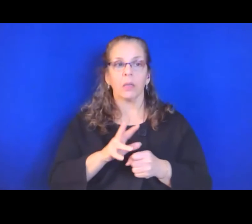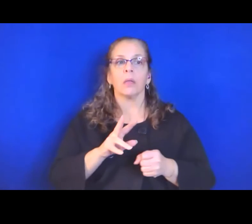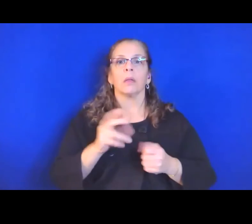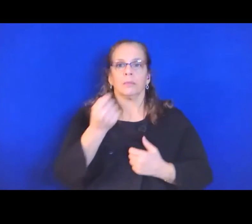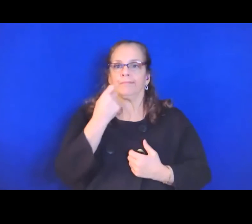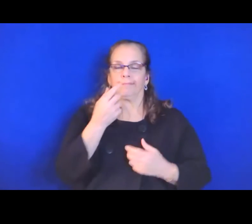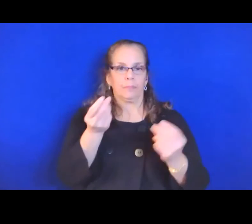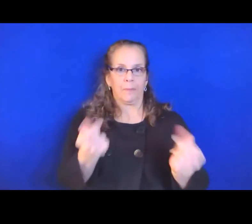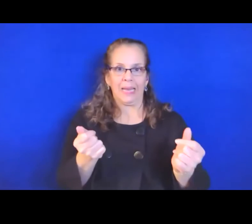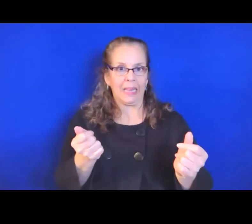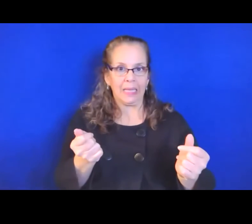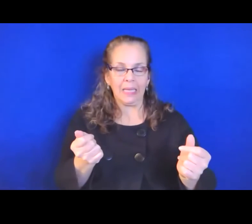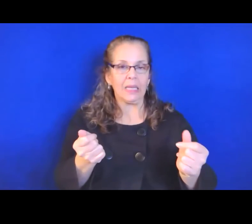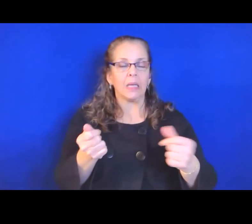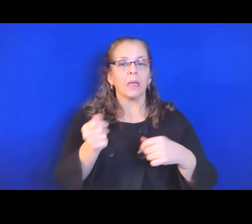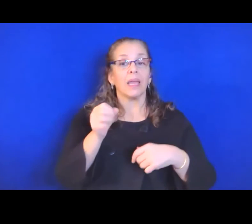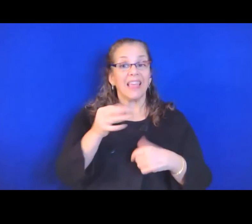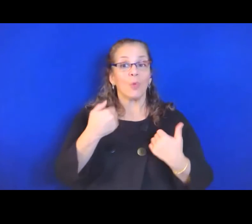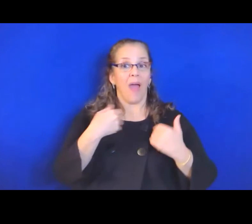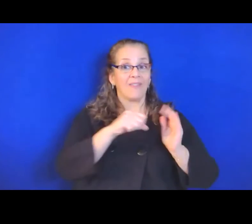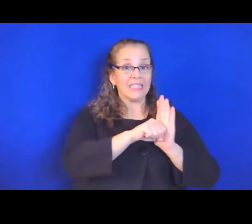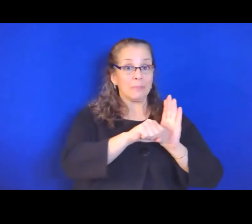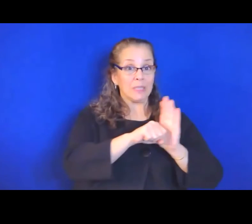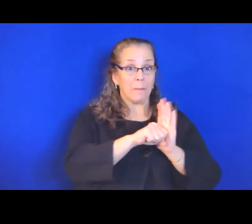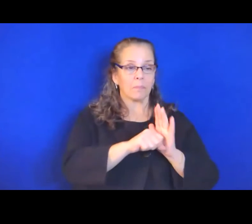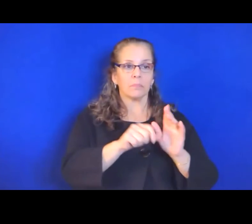去吃的。